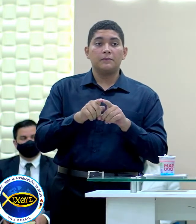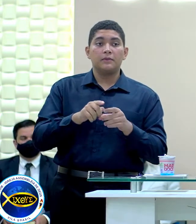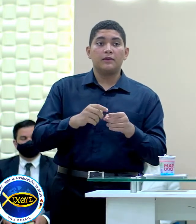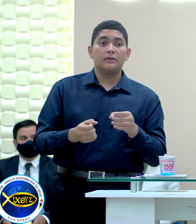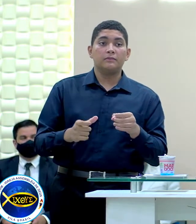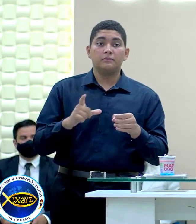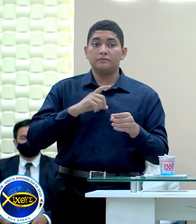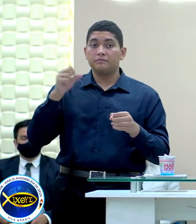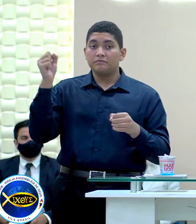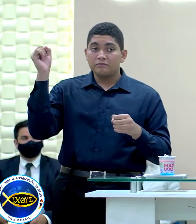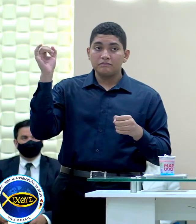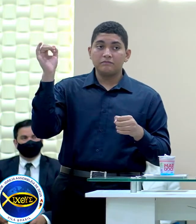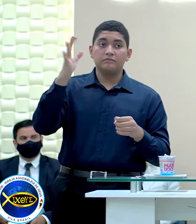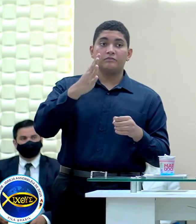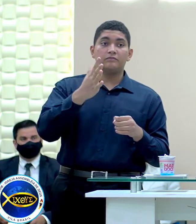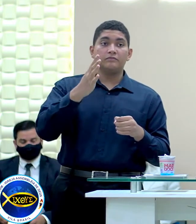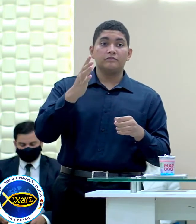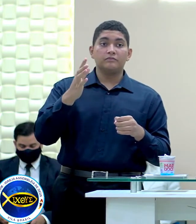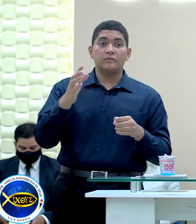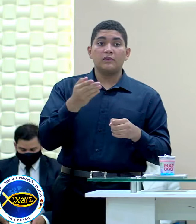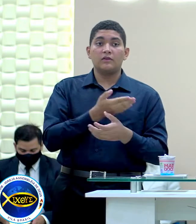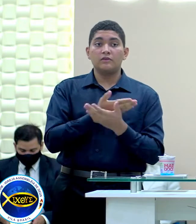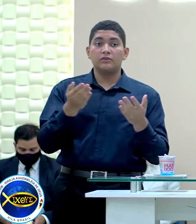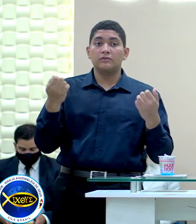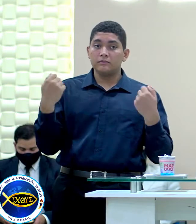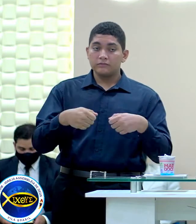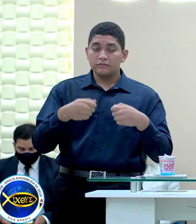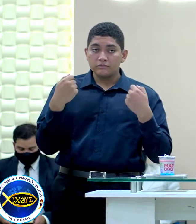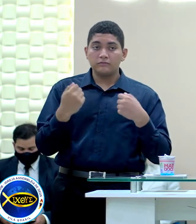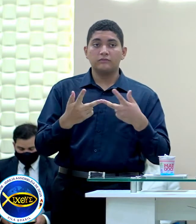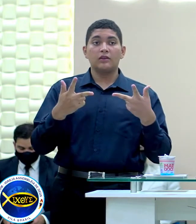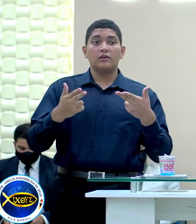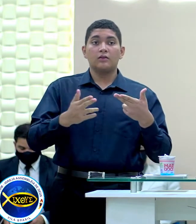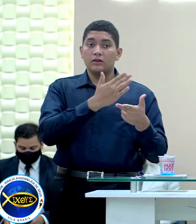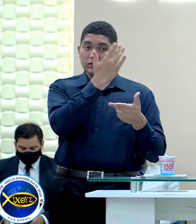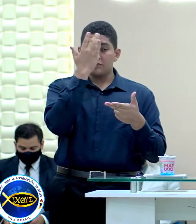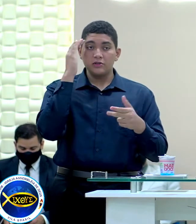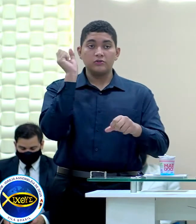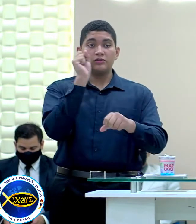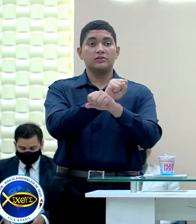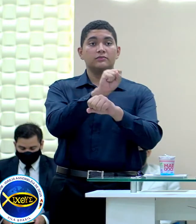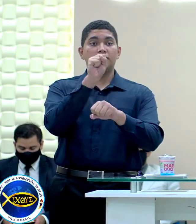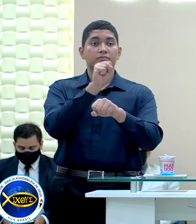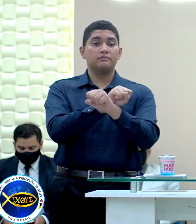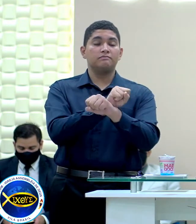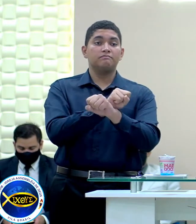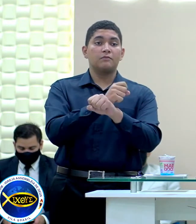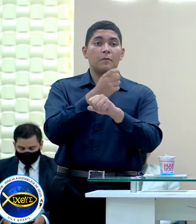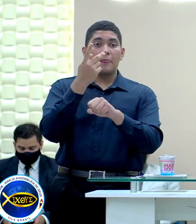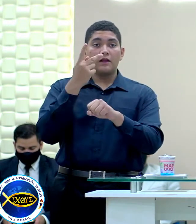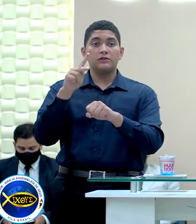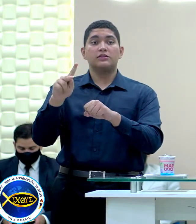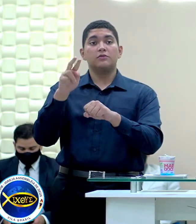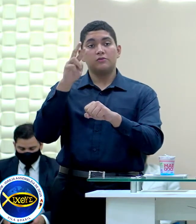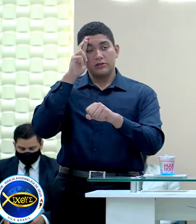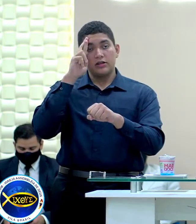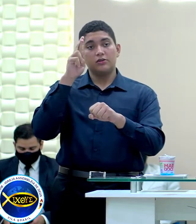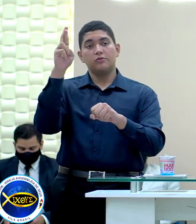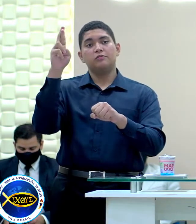candeias, e sede-vos semelhantes aos homens que esperam seu